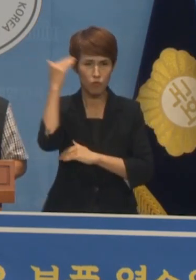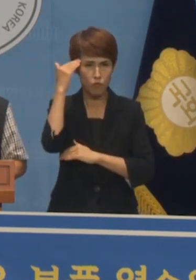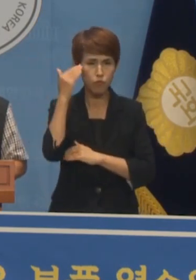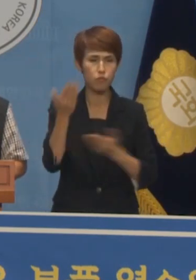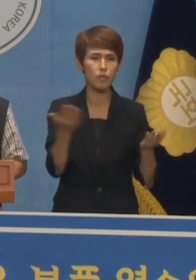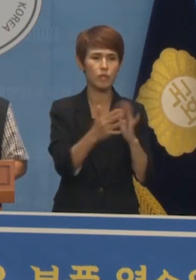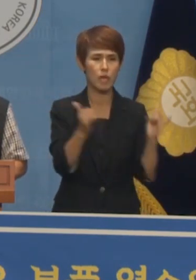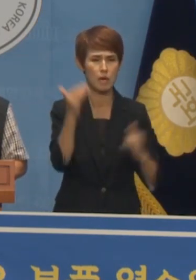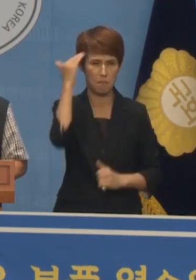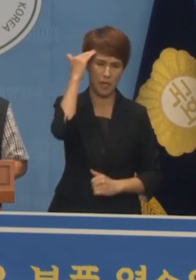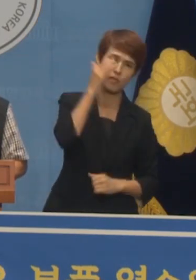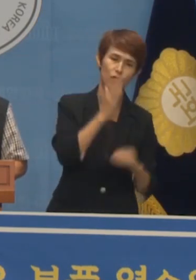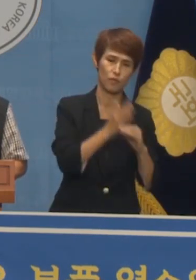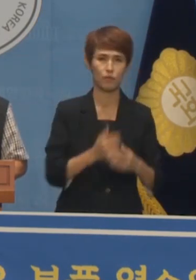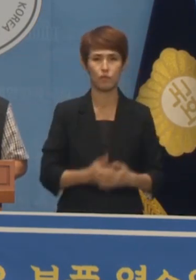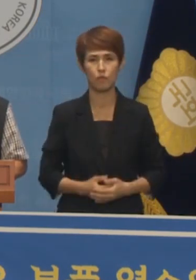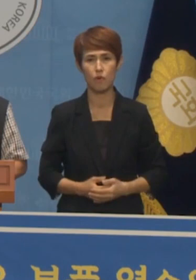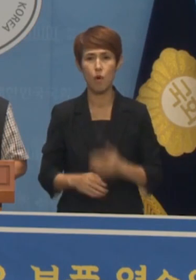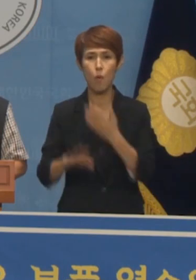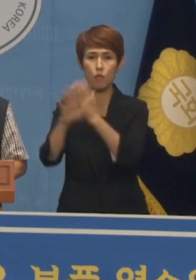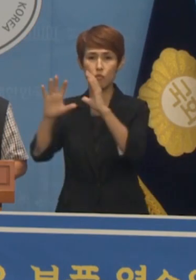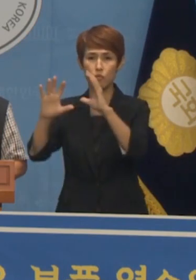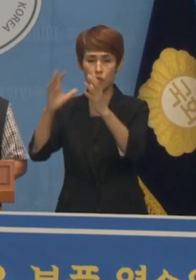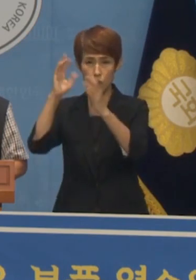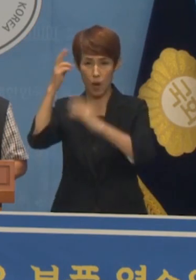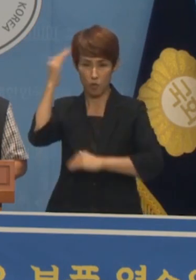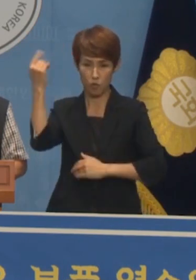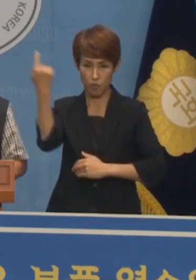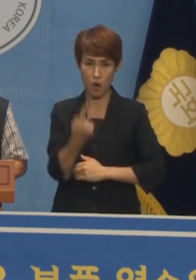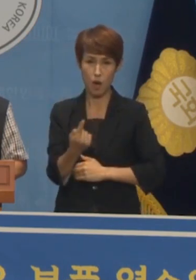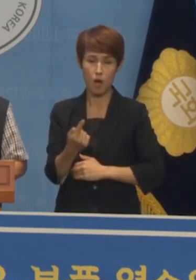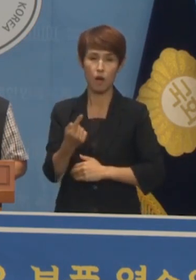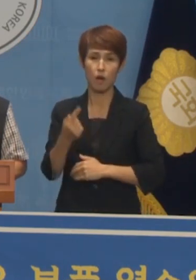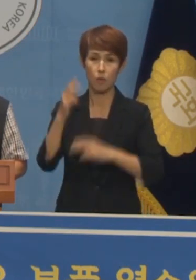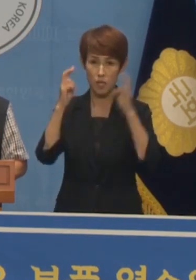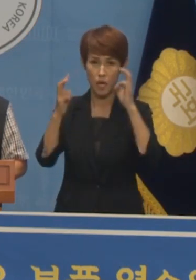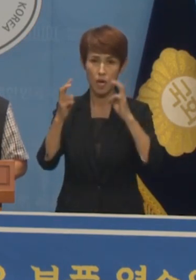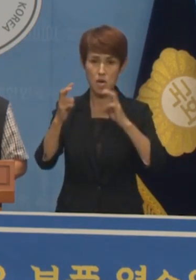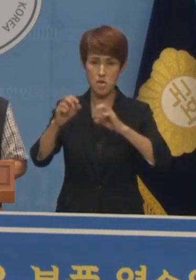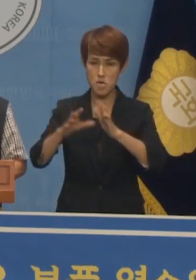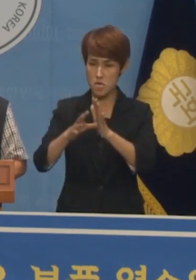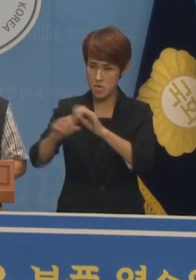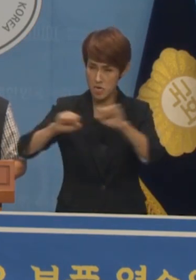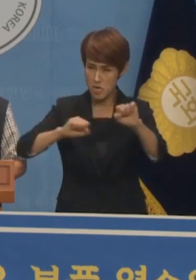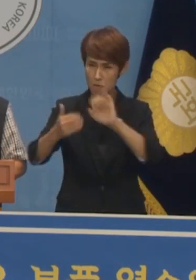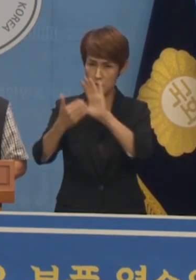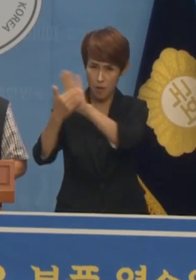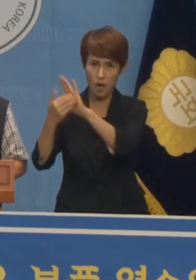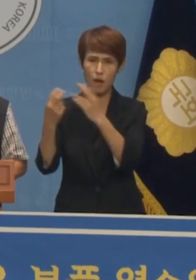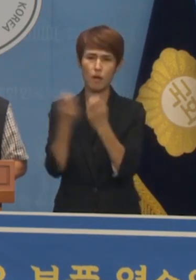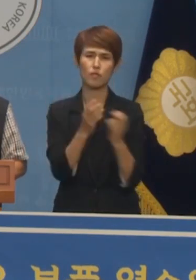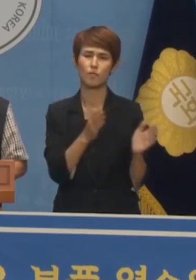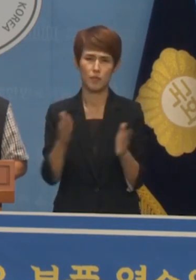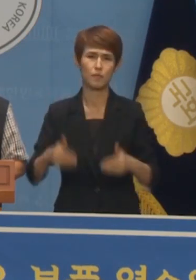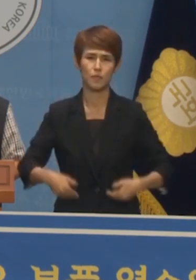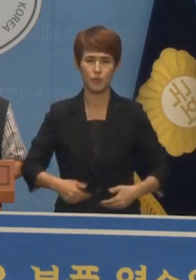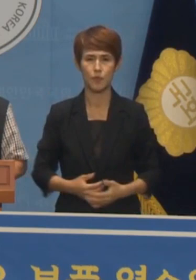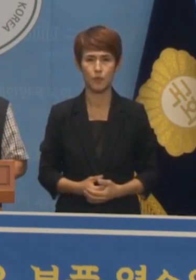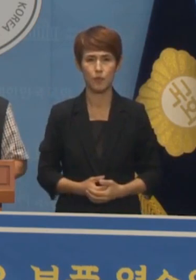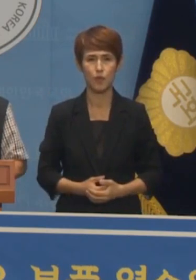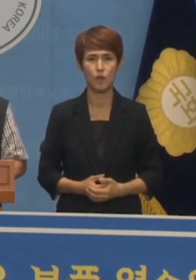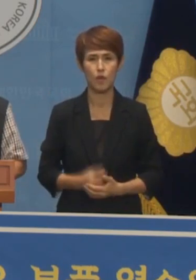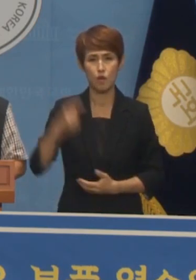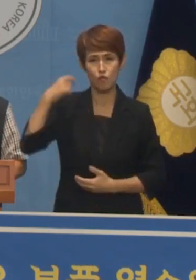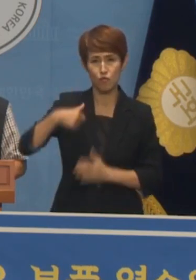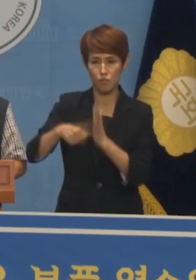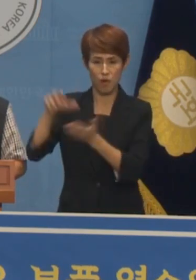위협당하고 있다. 외투 기업의 행토를 막을 방안을 마련해라. 중국산 부품 수입으로 국민의 안전이